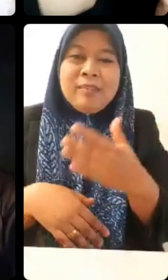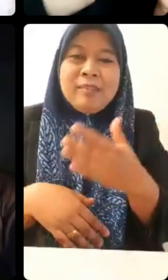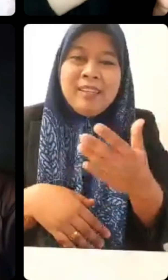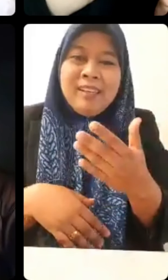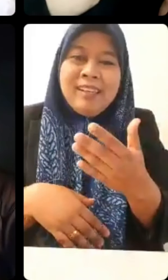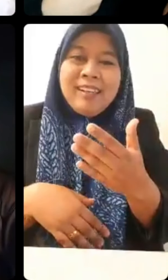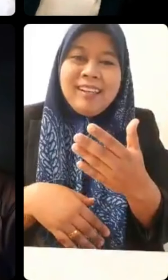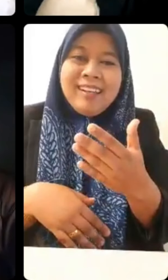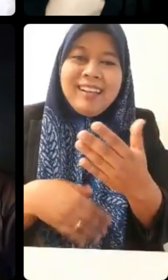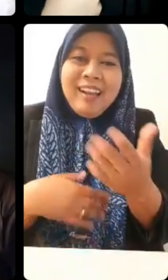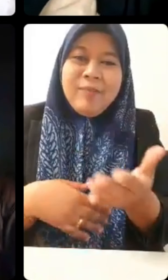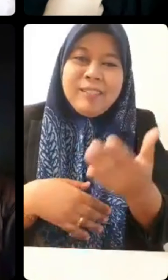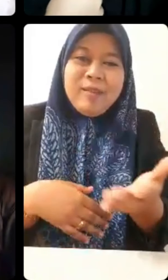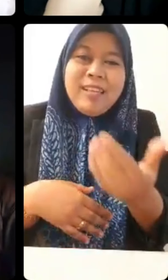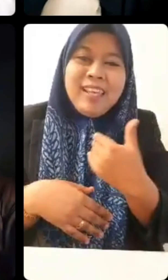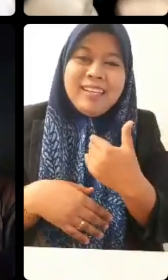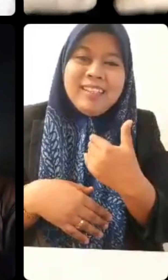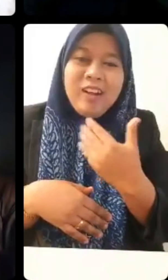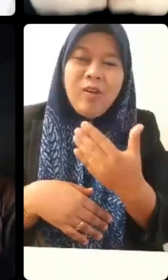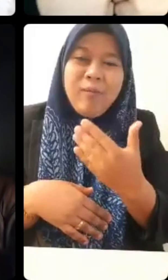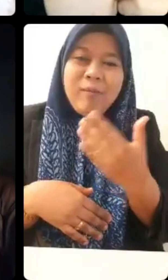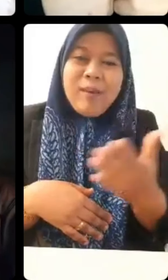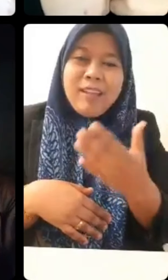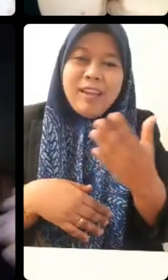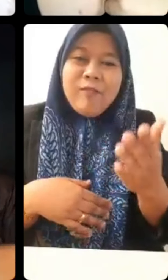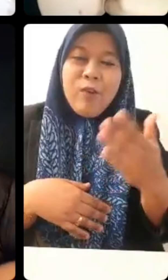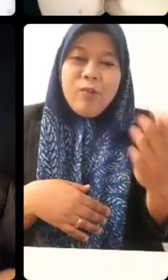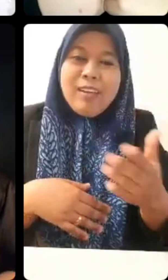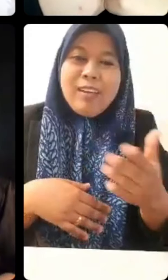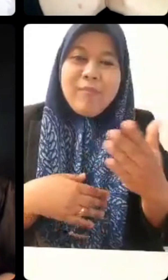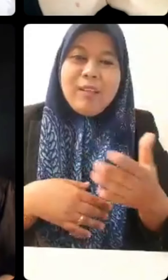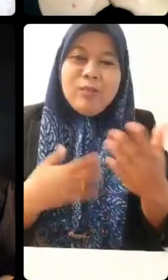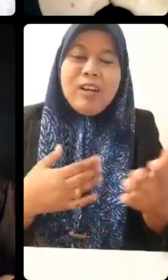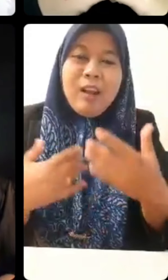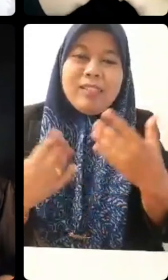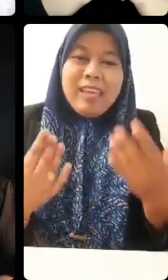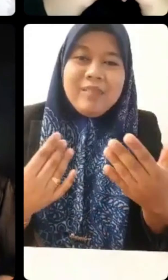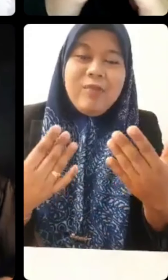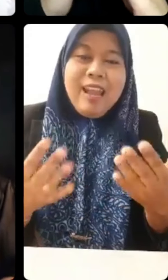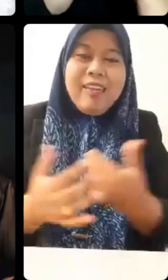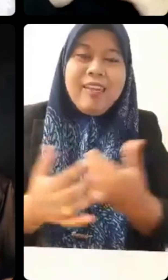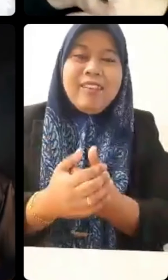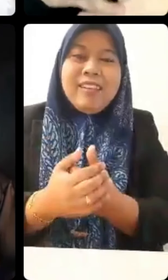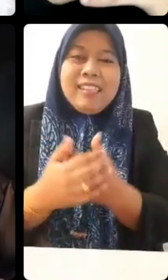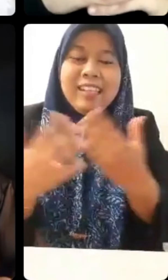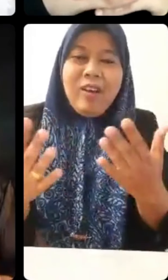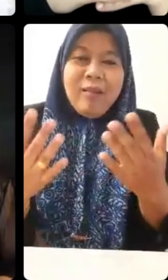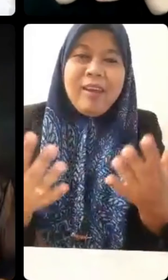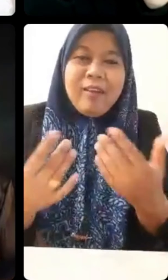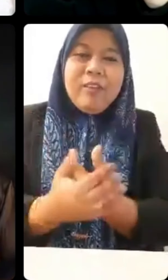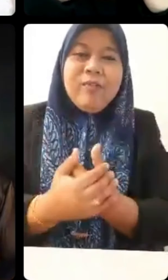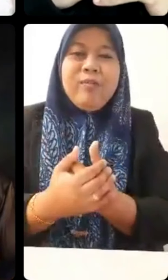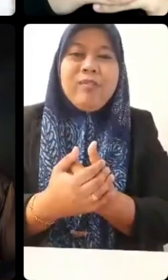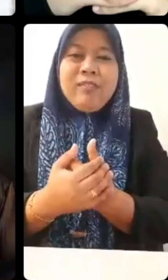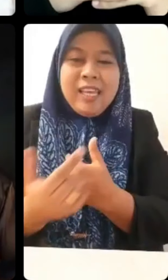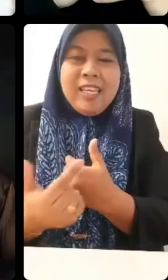saya, kenapa? Sebab saya tengok memang banyak yang follower yang memang suka kalau saya buat live. Saya tengok ramai